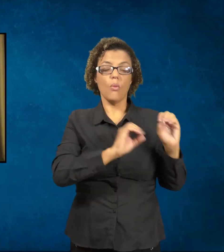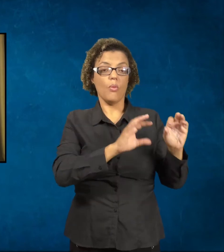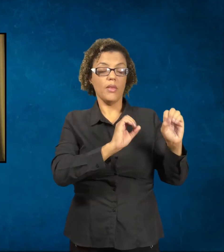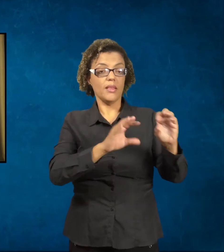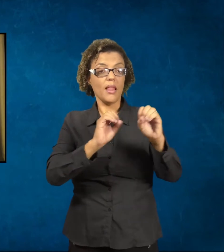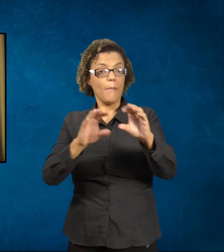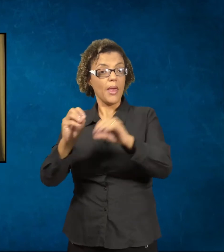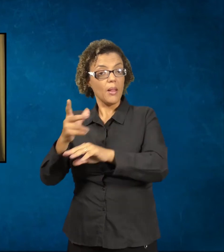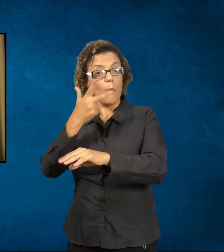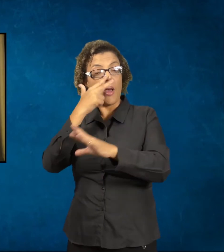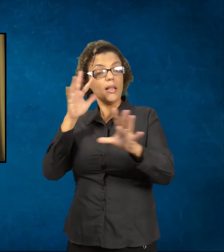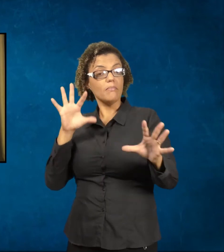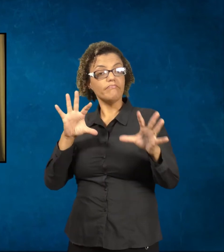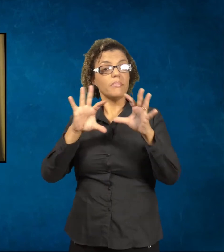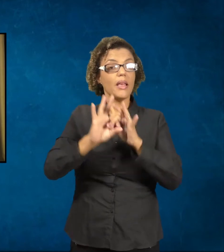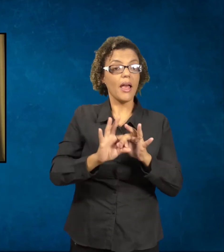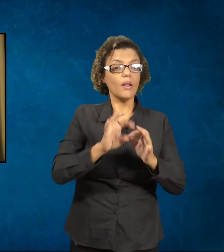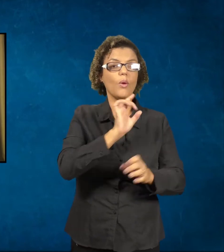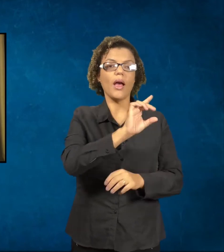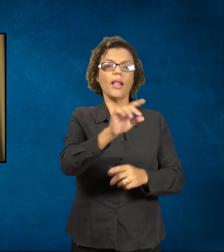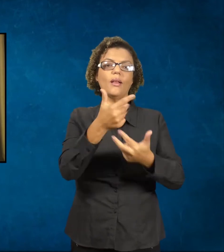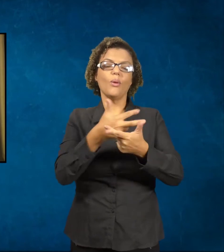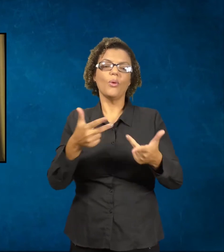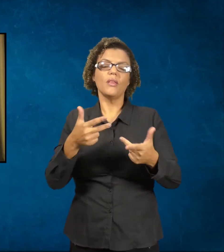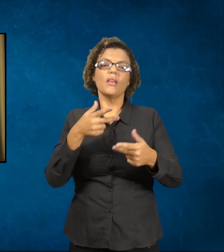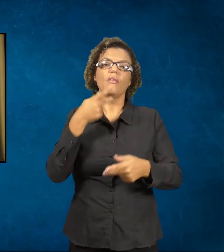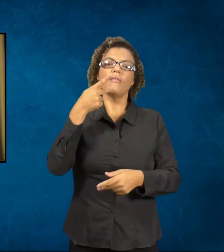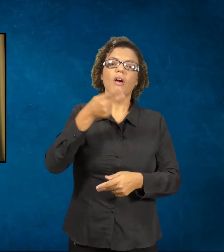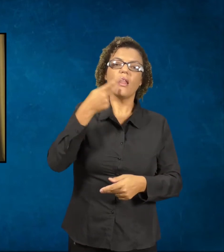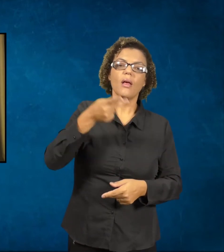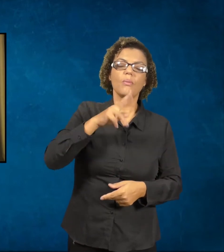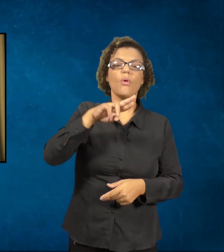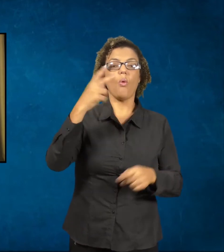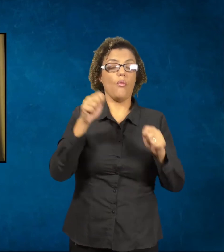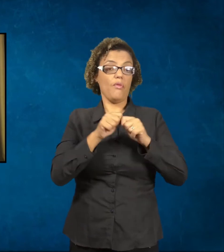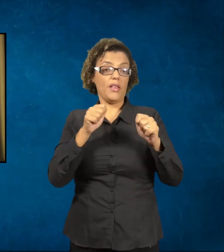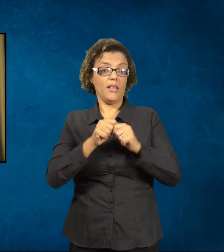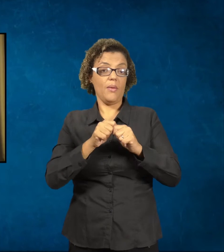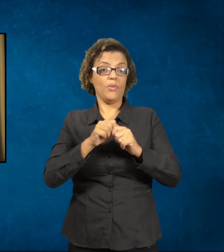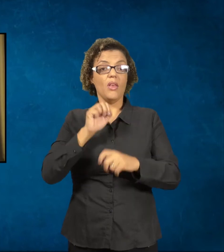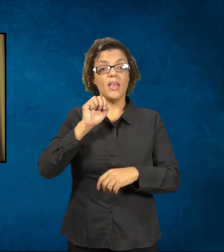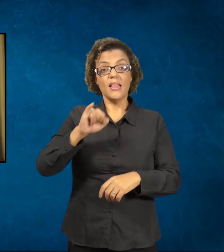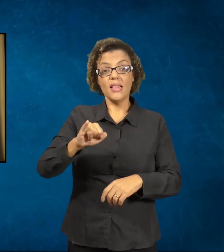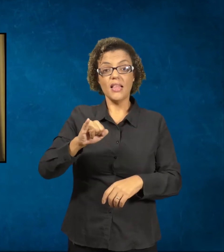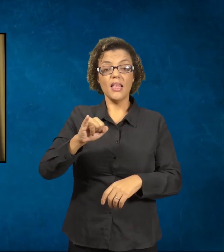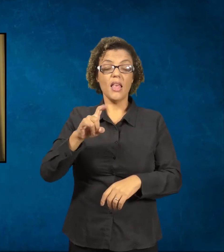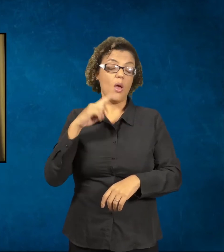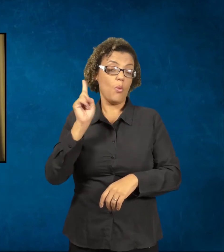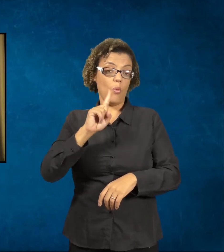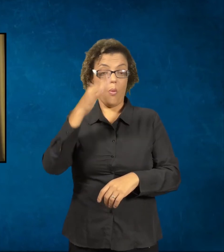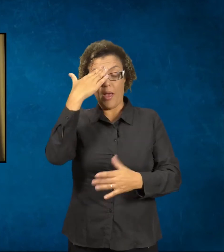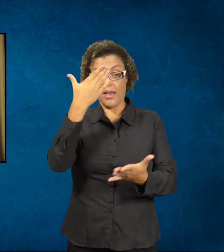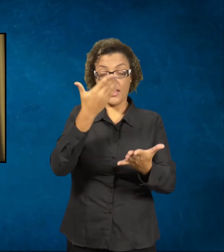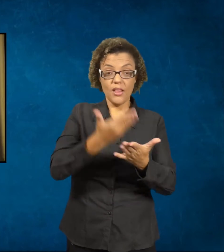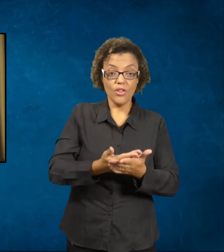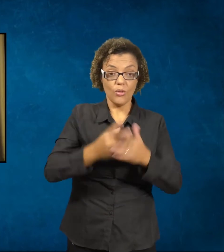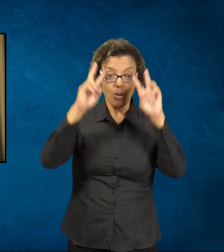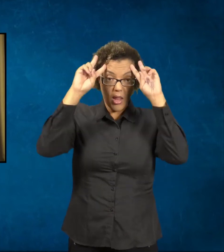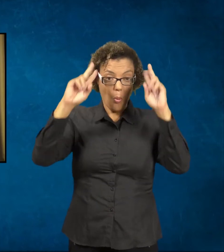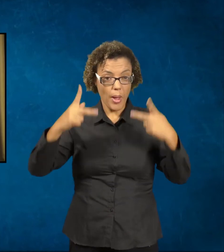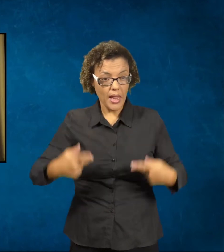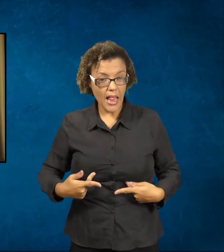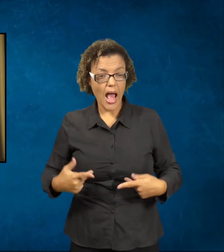falamos. Então perceba que, se nós não acreditamos, em primeiro lugar, na humanidade, se não achamos que a humanidade